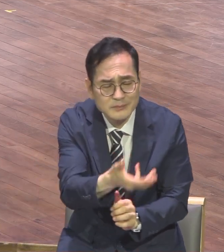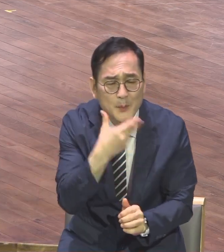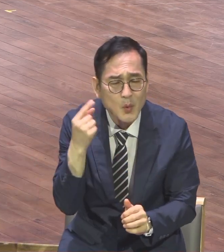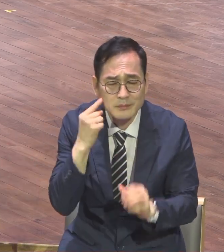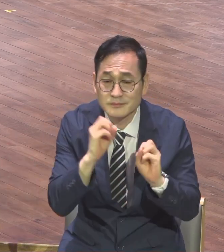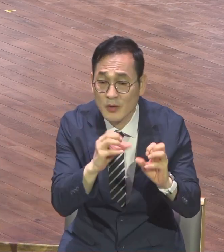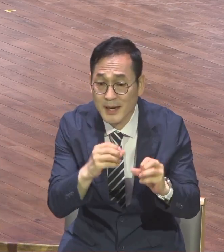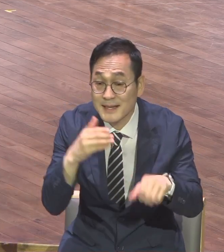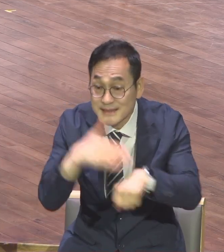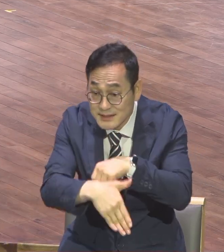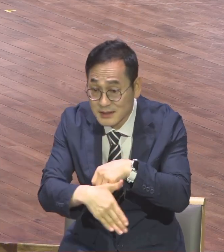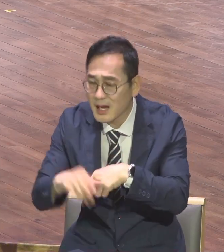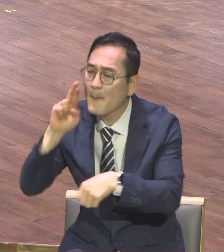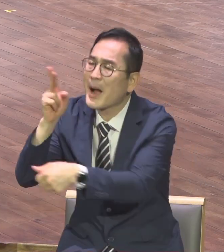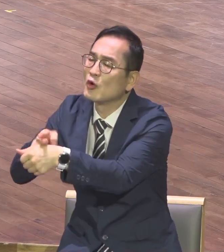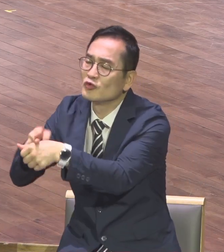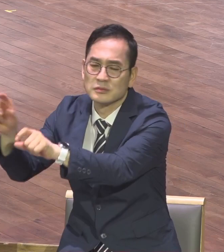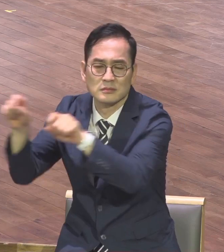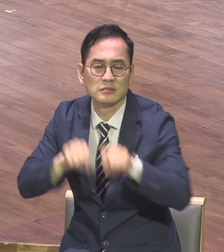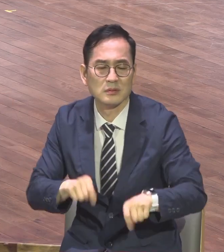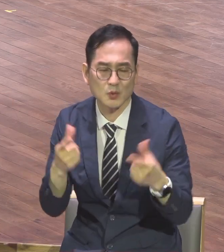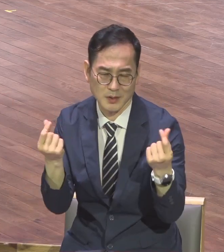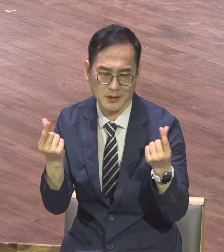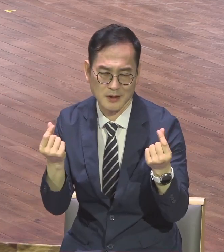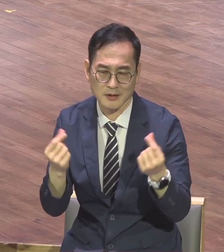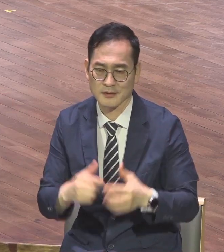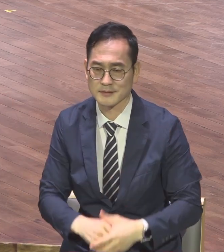세우는 전략이 그대로 시작이 되어야 된다.